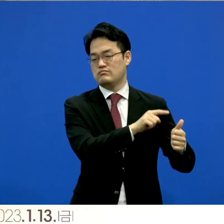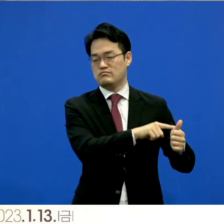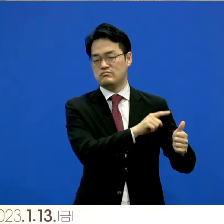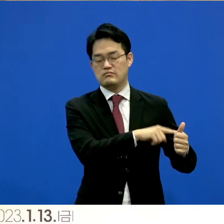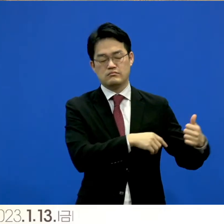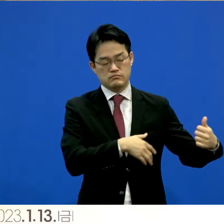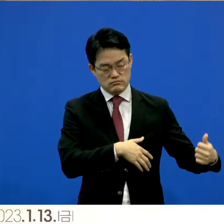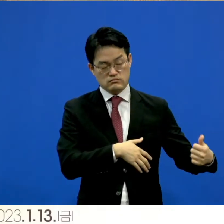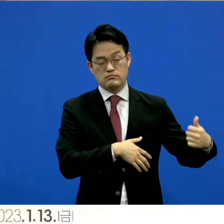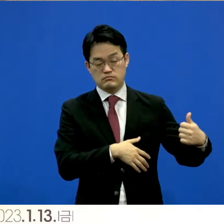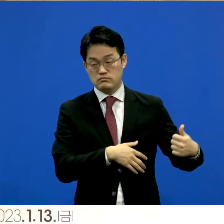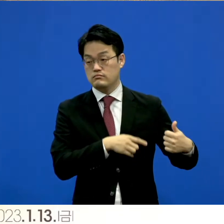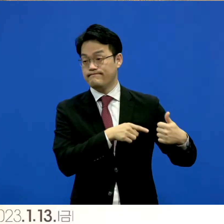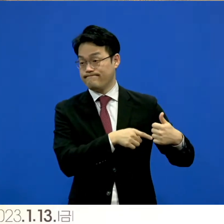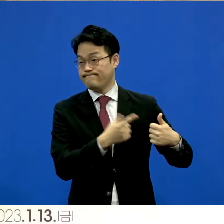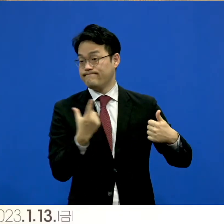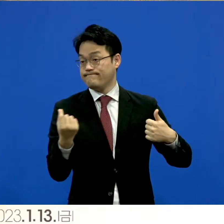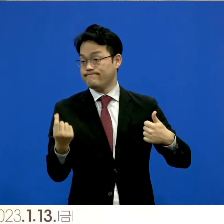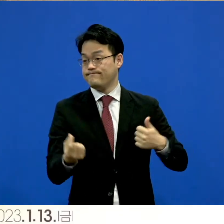모습을 가지고 돌아온 겁니다.